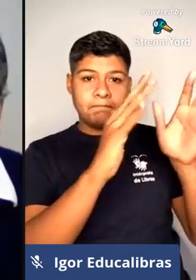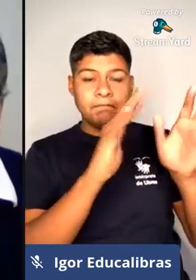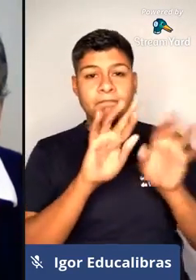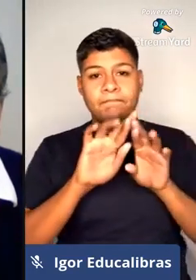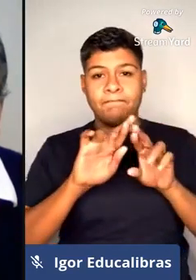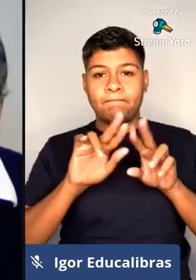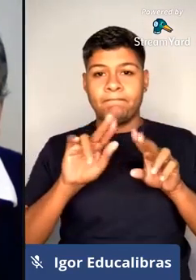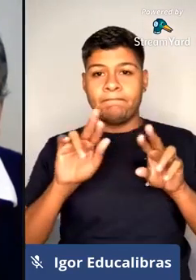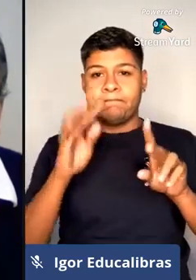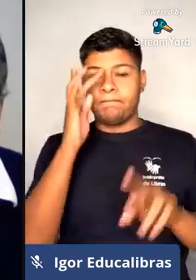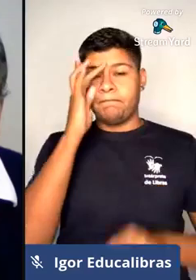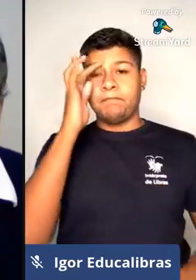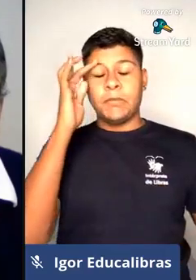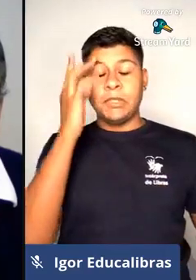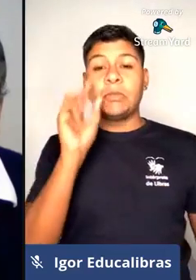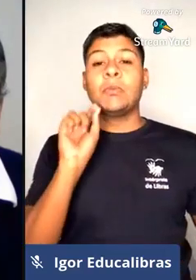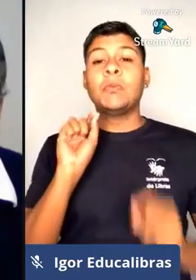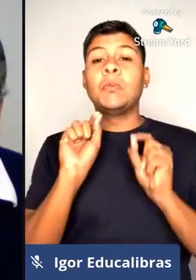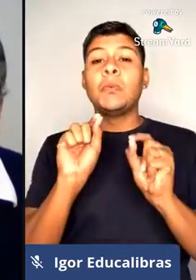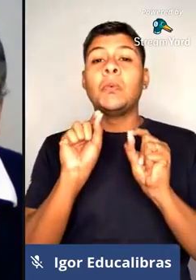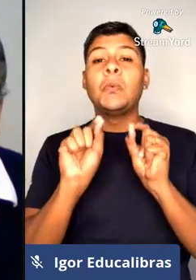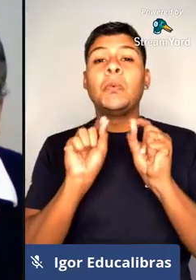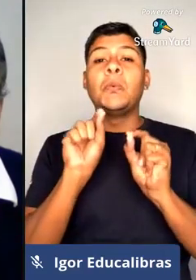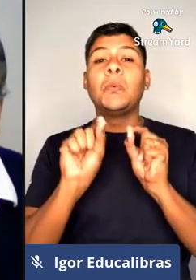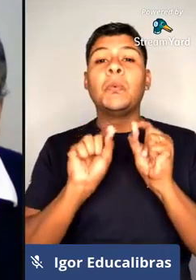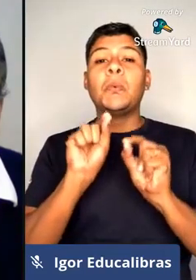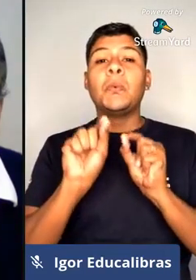pessoas que foram